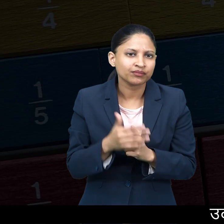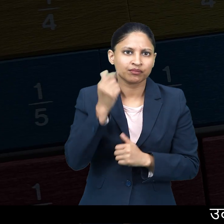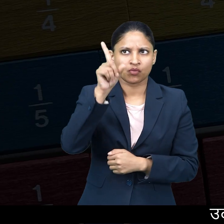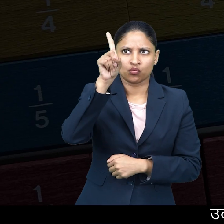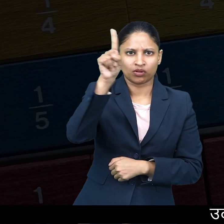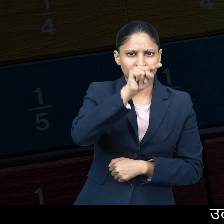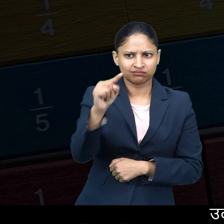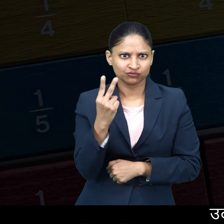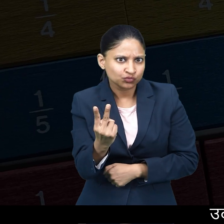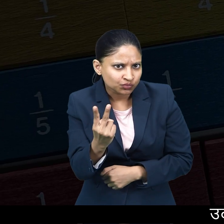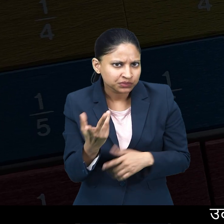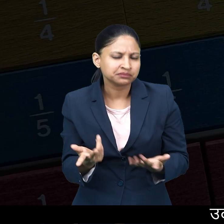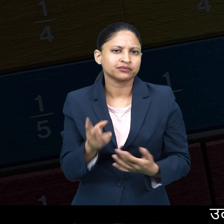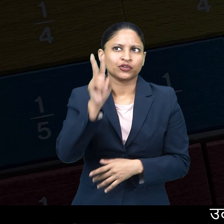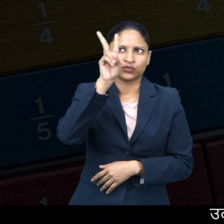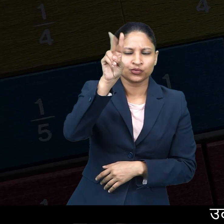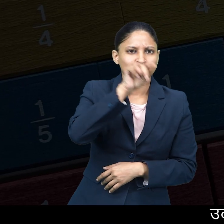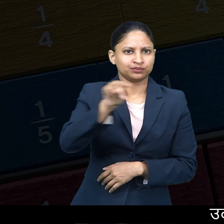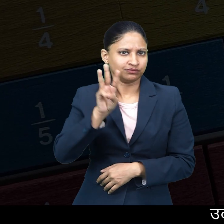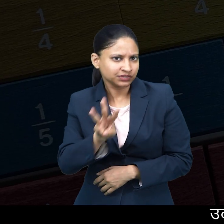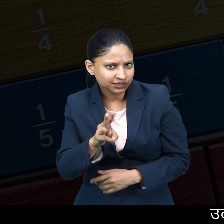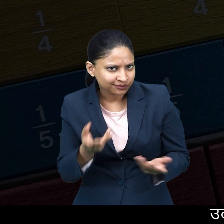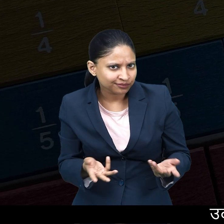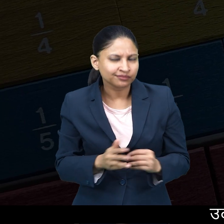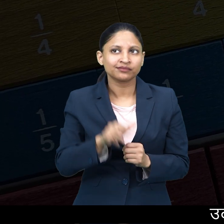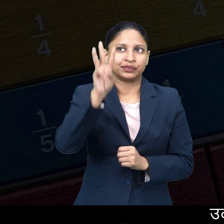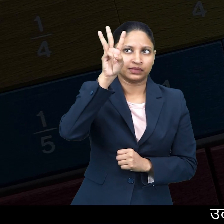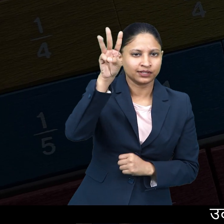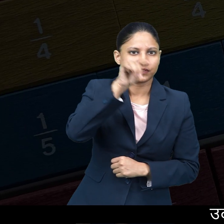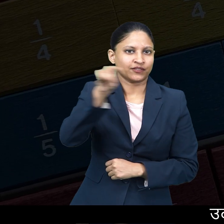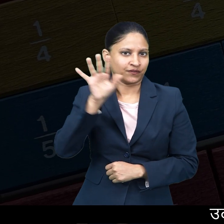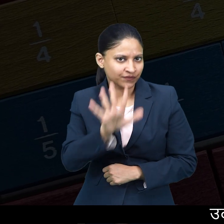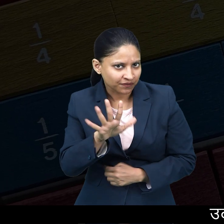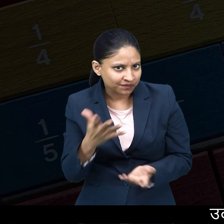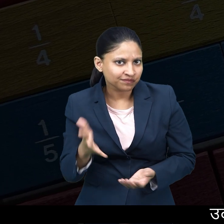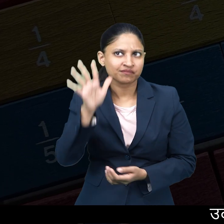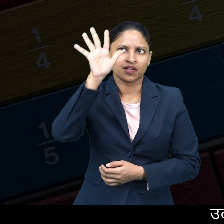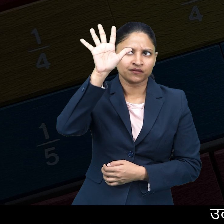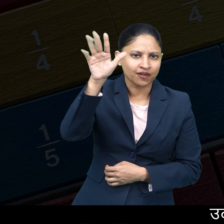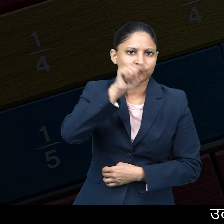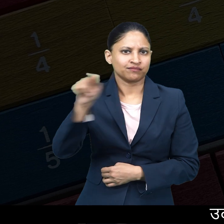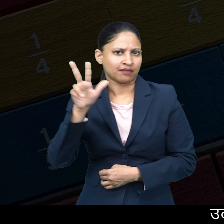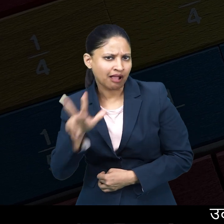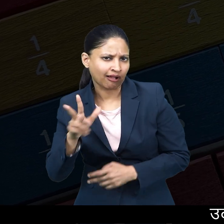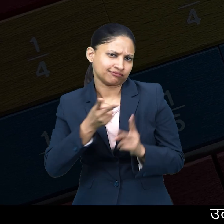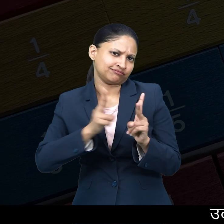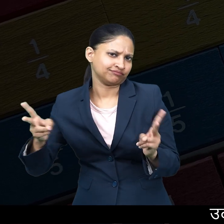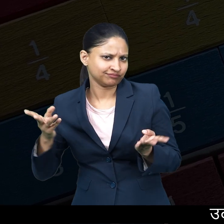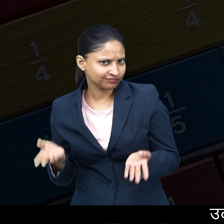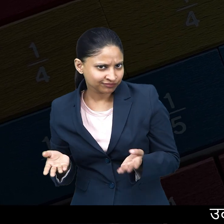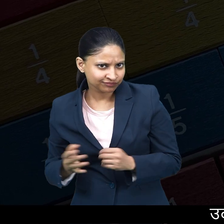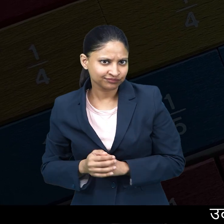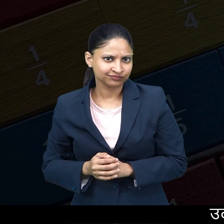उदाहरण 1/2, 2/3, 3/5, 5/8।